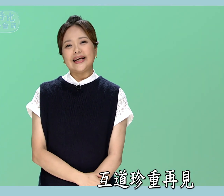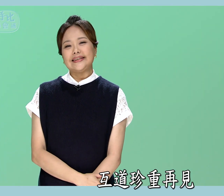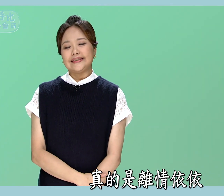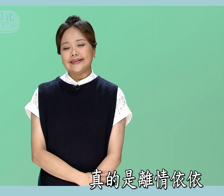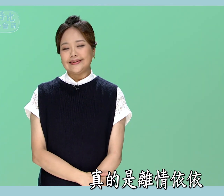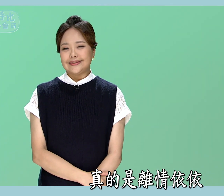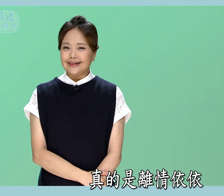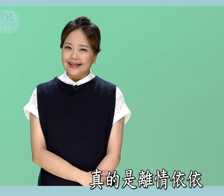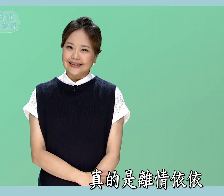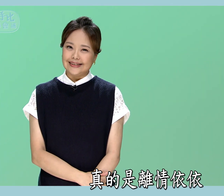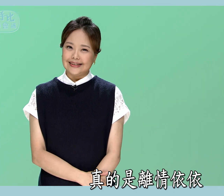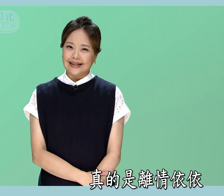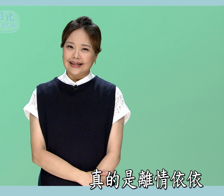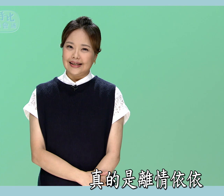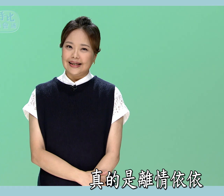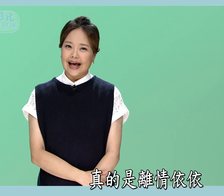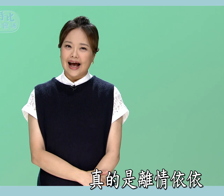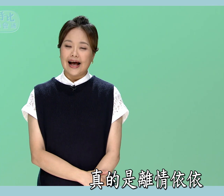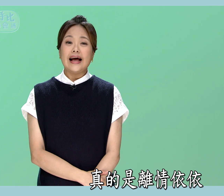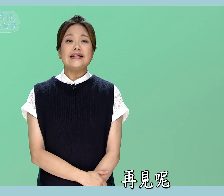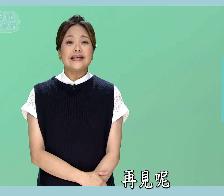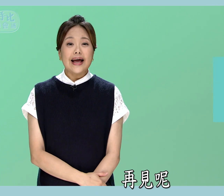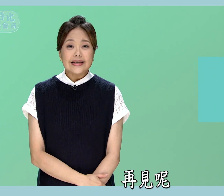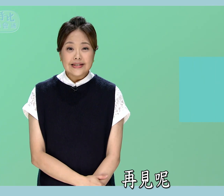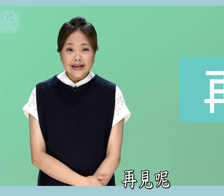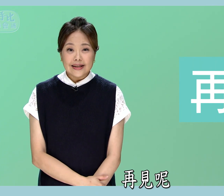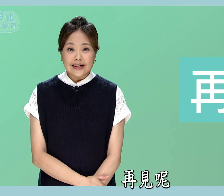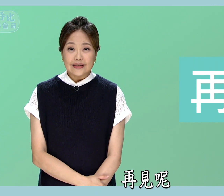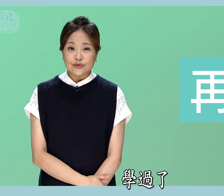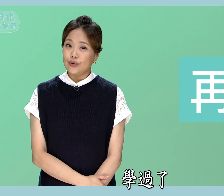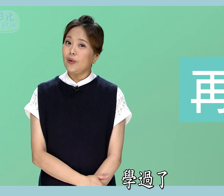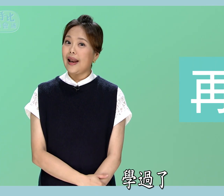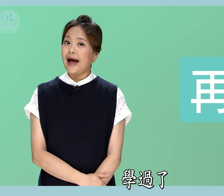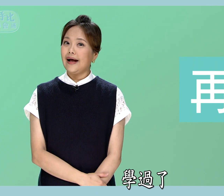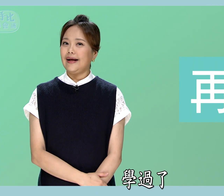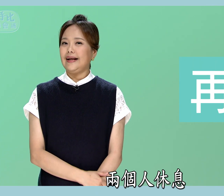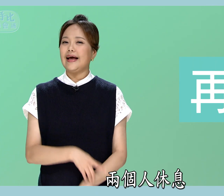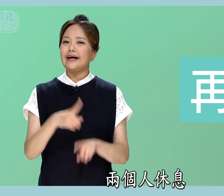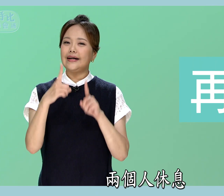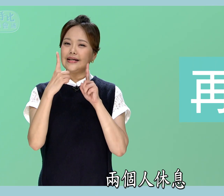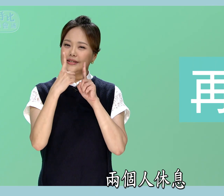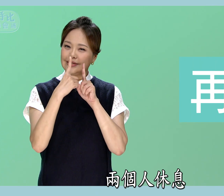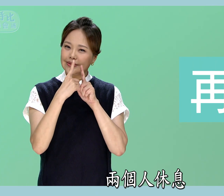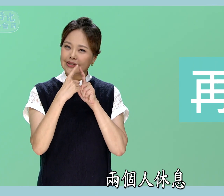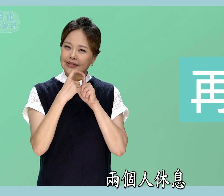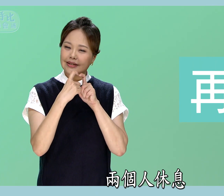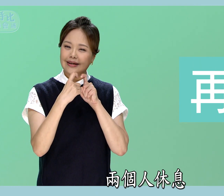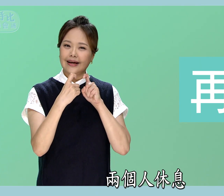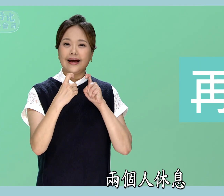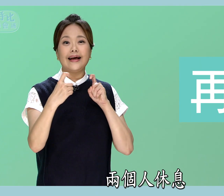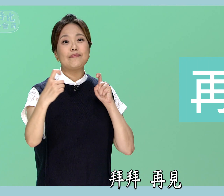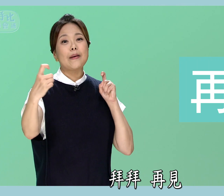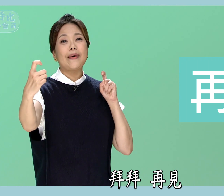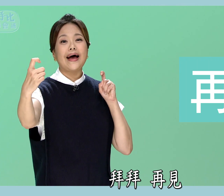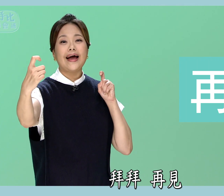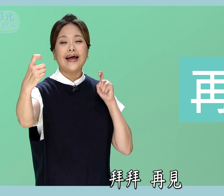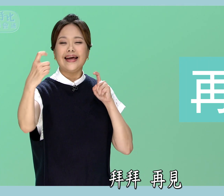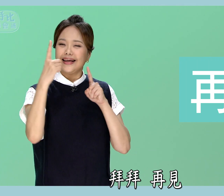见真的是离情依依啊。再见呢，学过啦，两个人休息，拜拜，